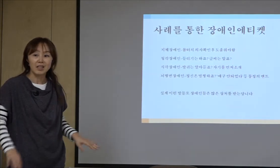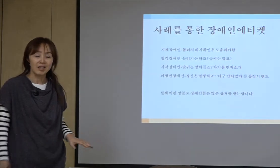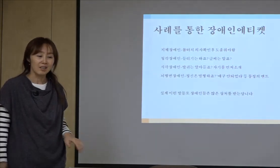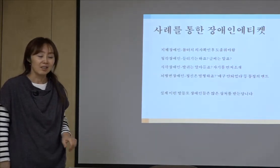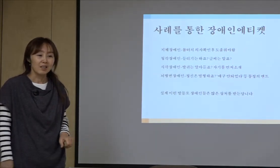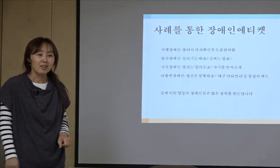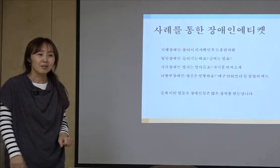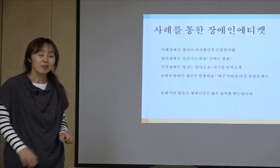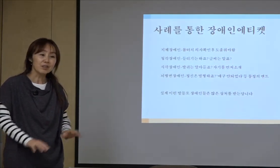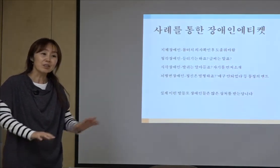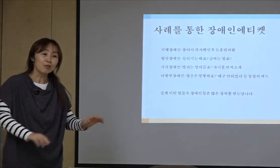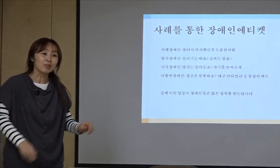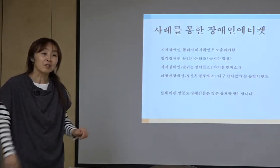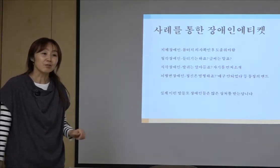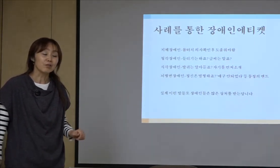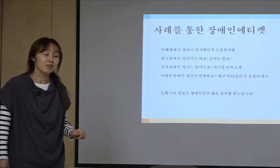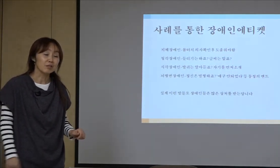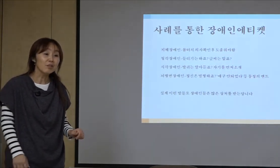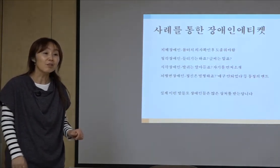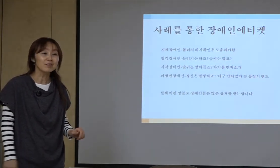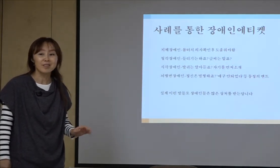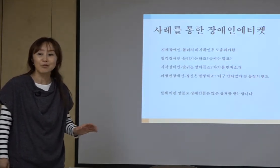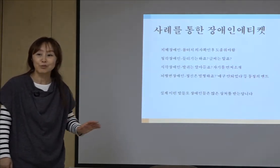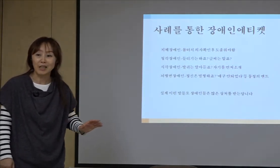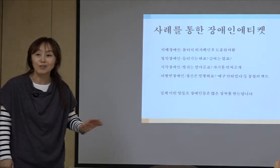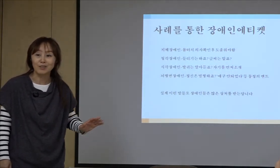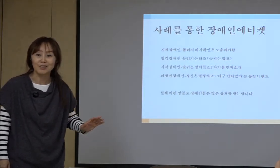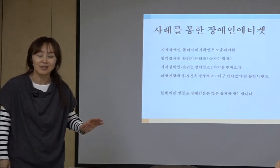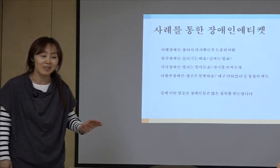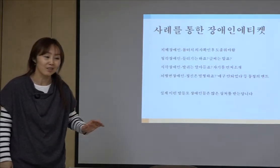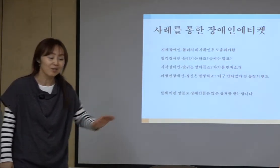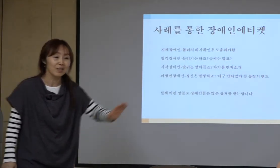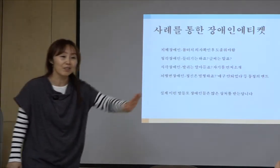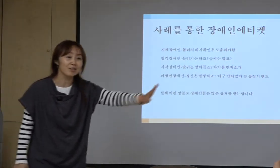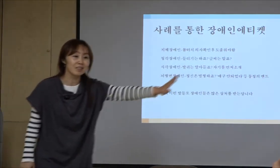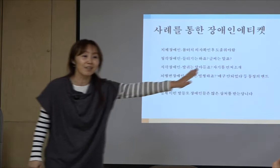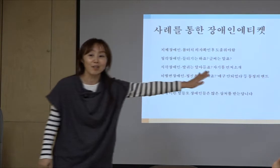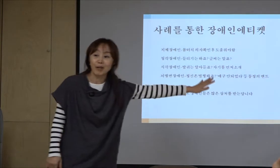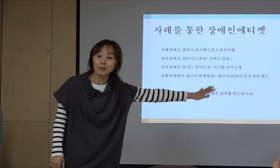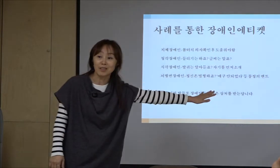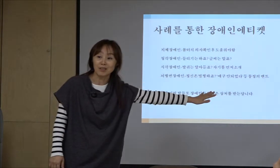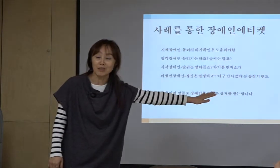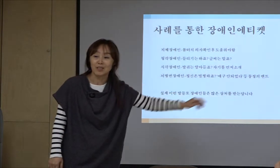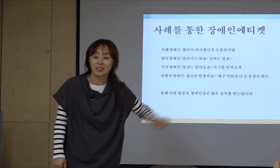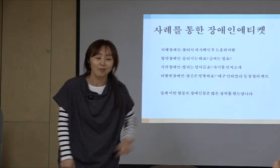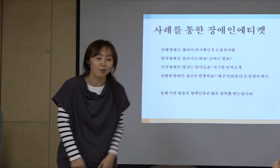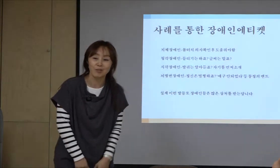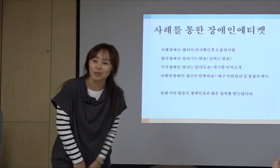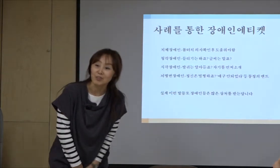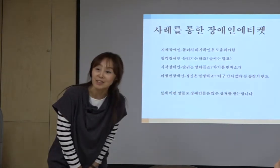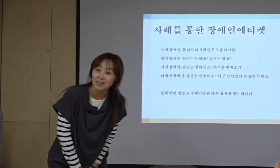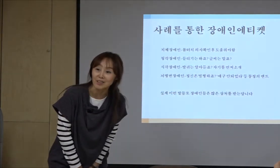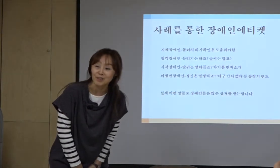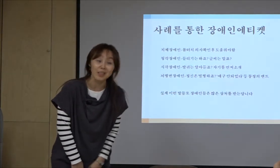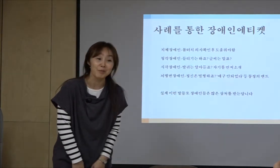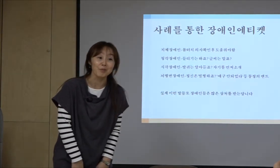아니니까. 그러니까 끙끙대고 있더라고요. 그래서 그런 거는 당연히 이제 그냥 가서 제가 열어드릴게요 하고 하면 되죠. 제가 뭐 거기서 열어드릴까요? 이렇게 할 필요는 없죠.